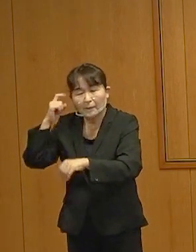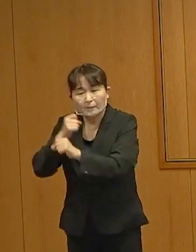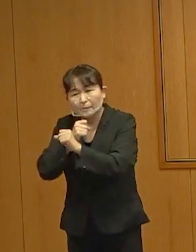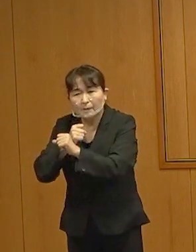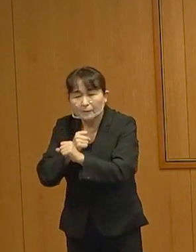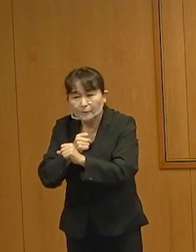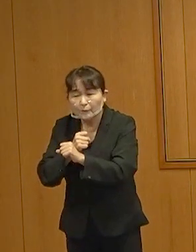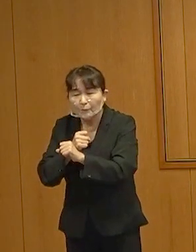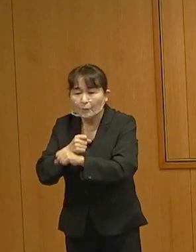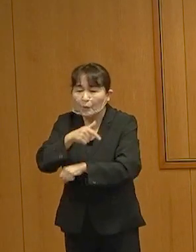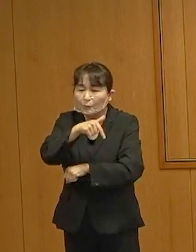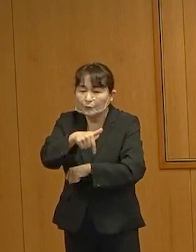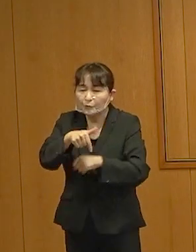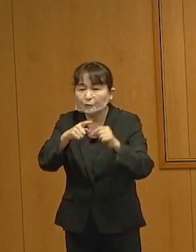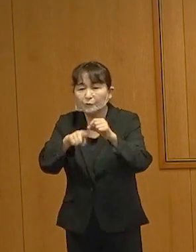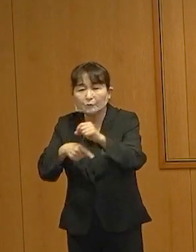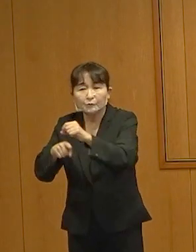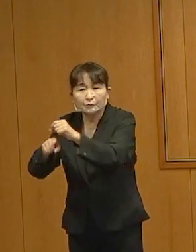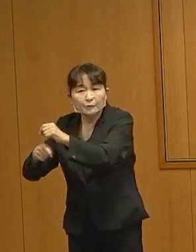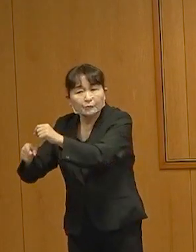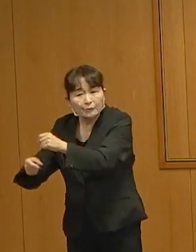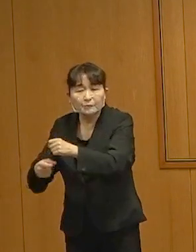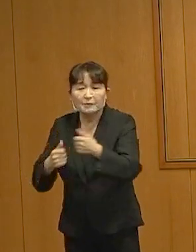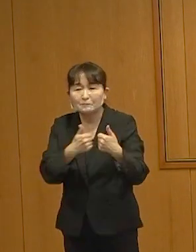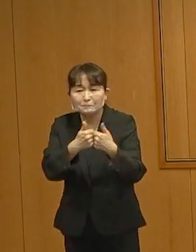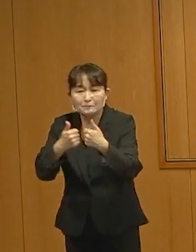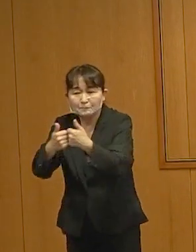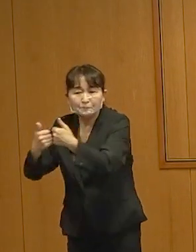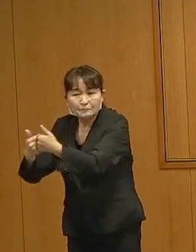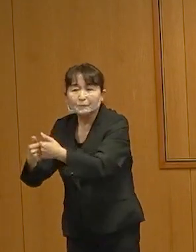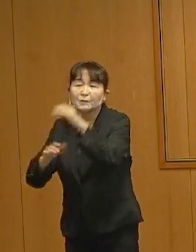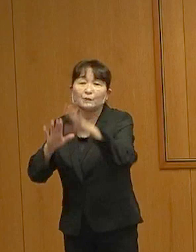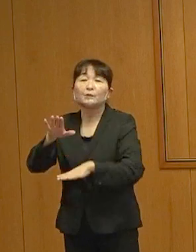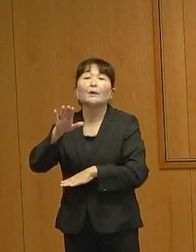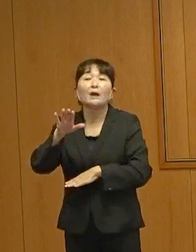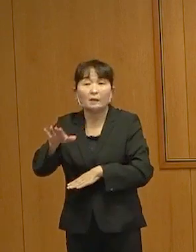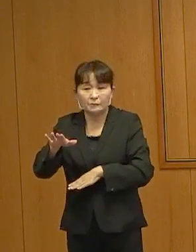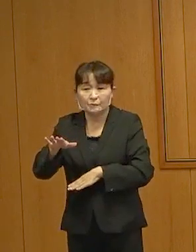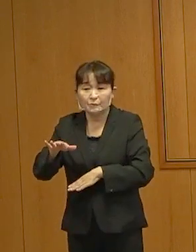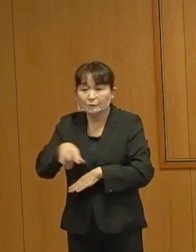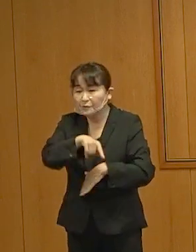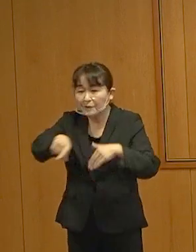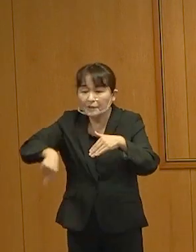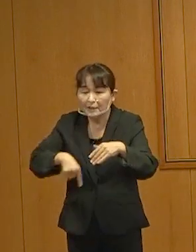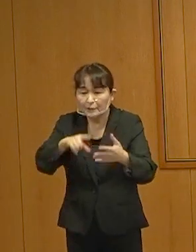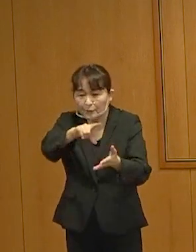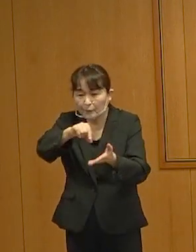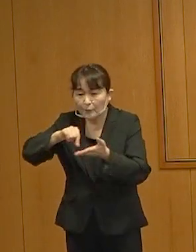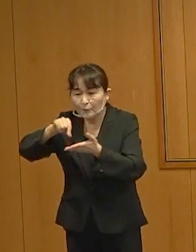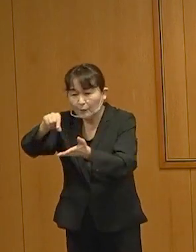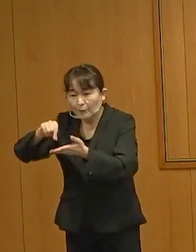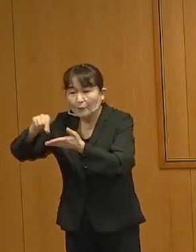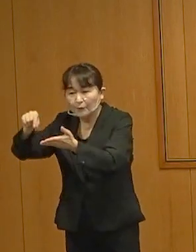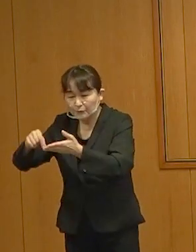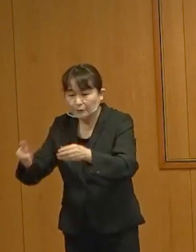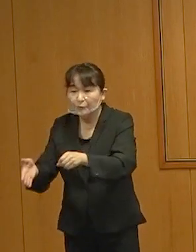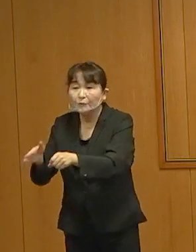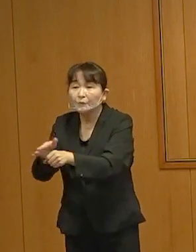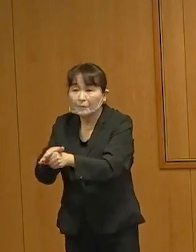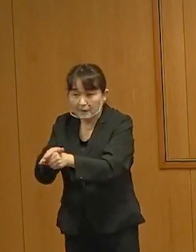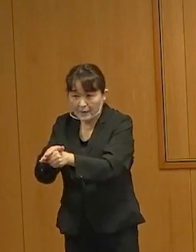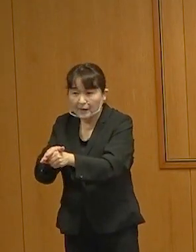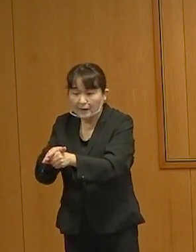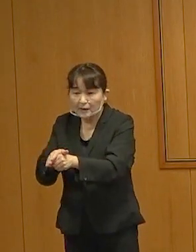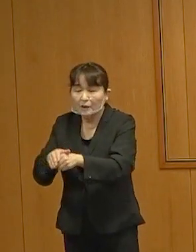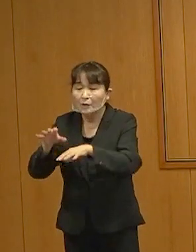各部局でやっていると思いますが、そういうのを見極めてですね、どれだけ動物園に